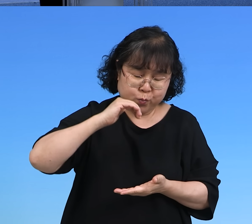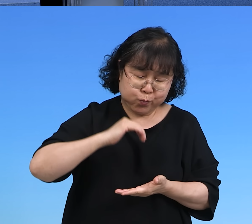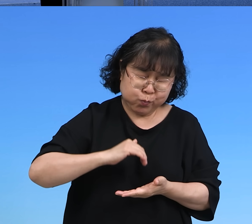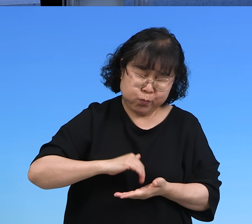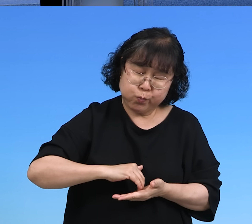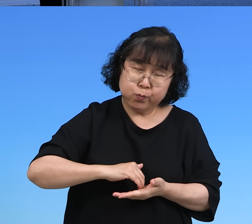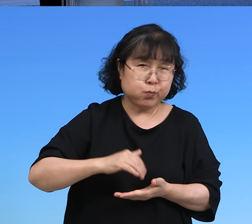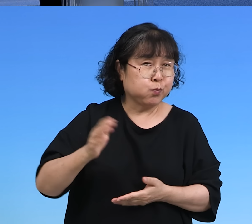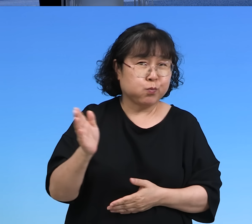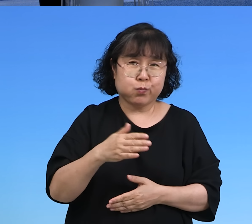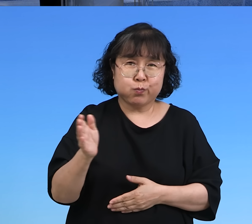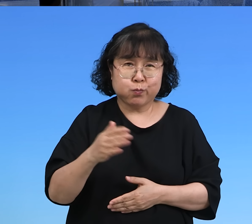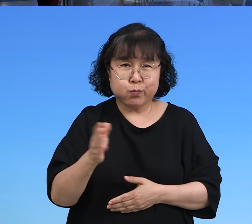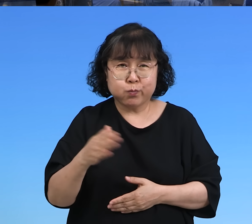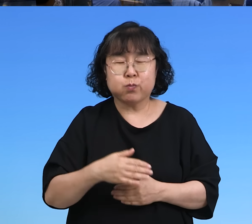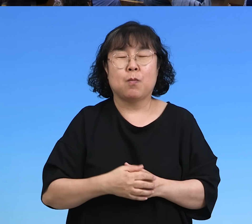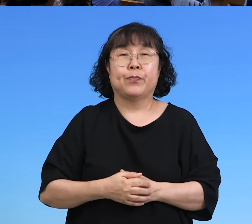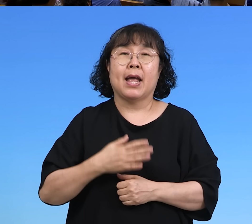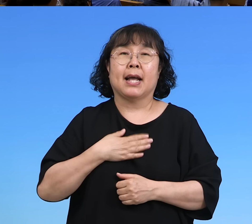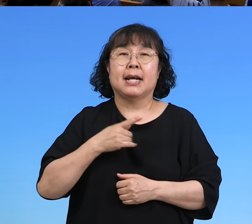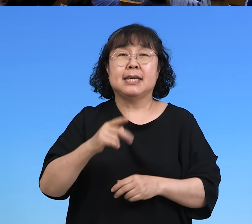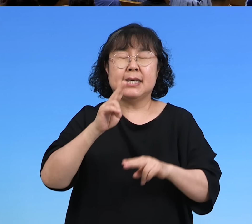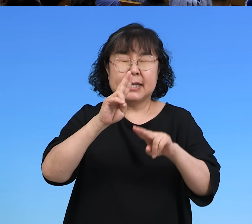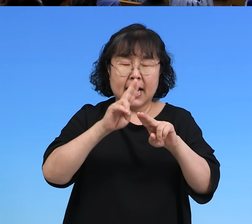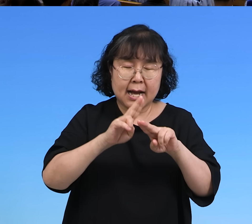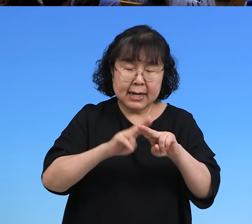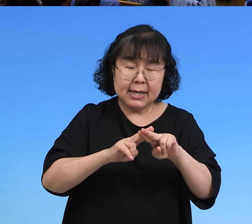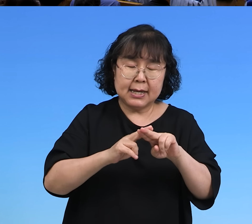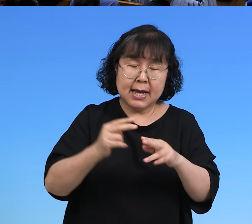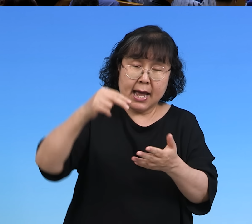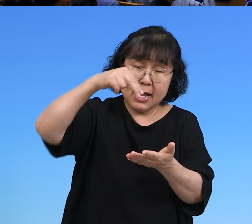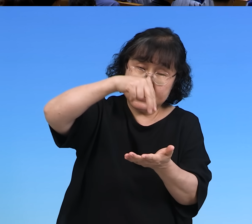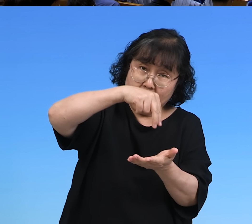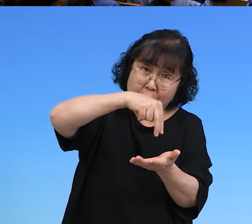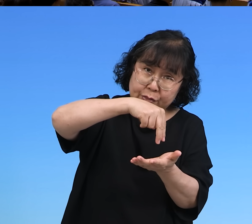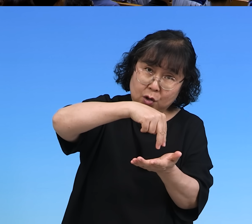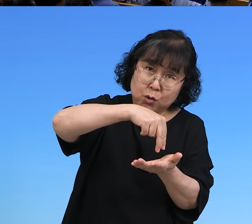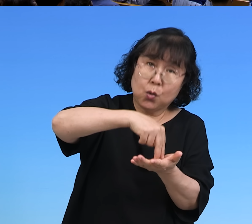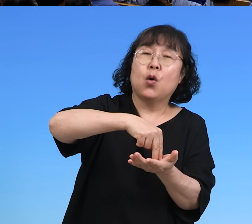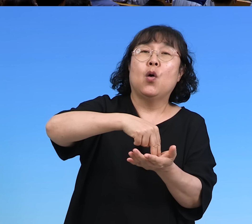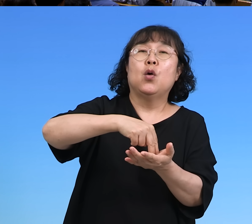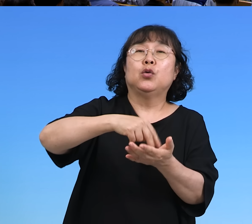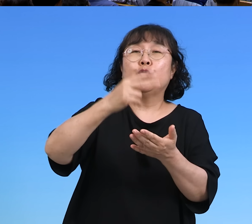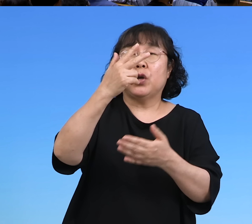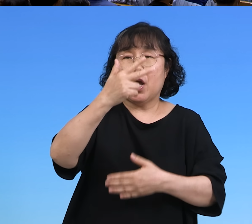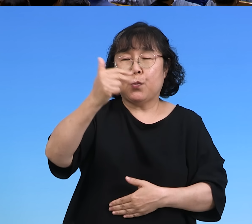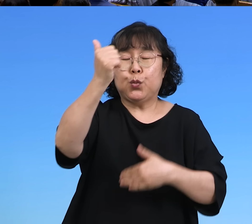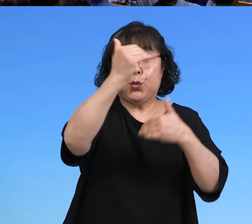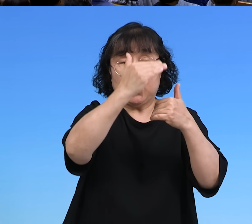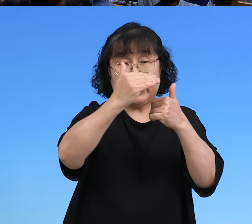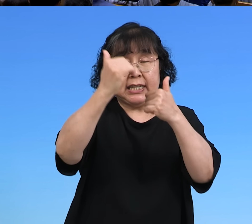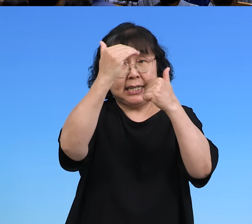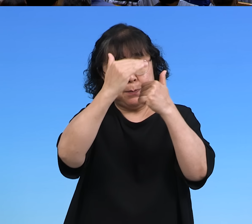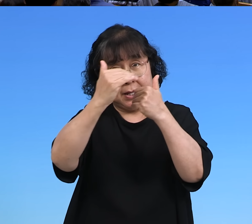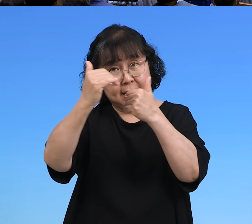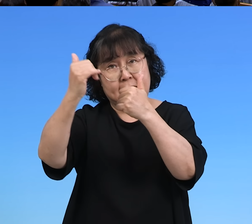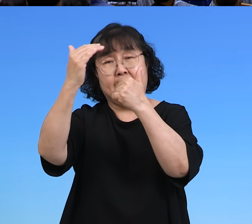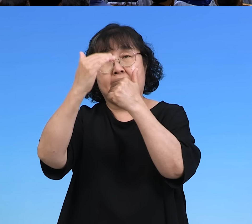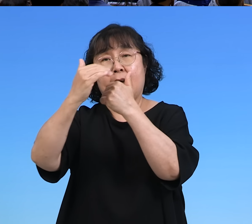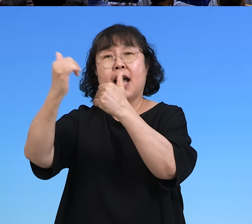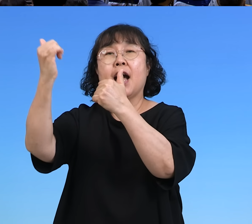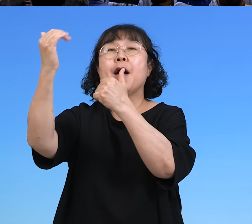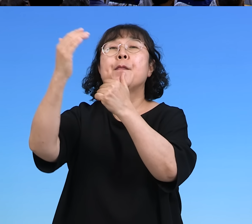후회하심이 없네. 내가 이 자리에 선 것도 주의 부르심이라.